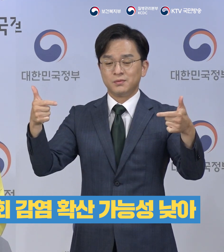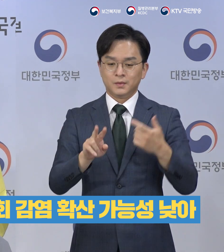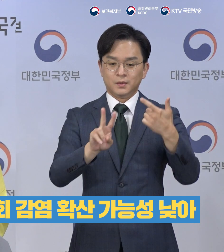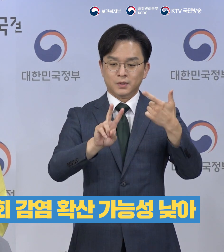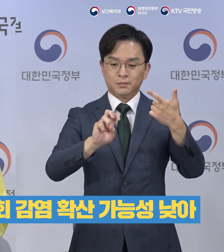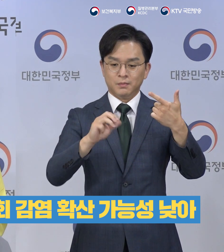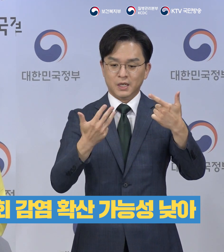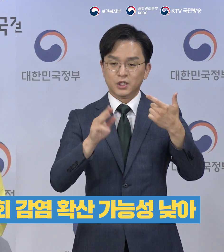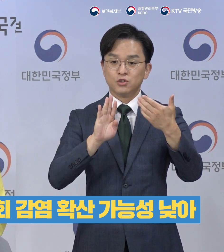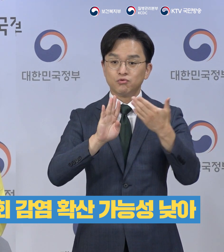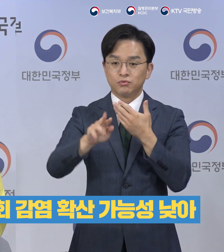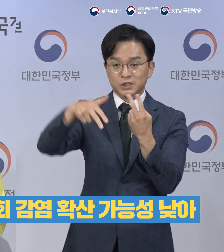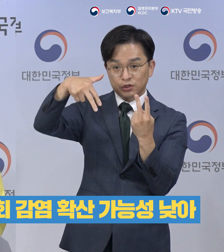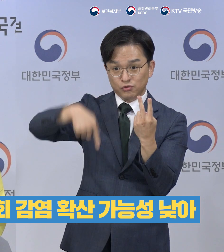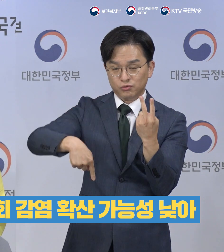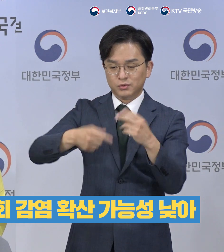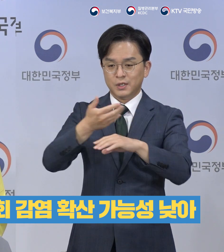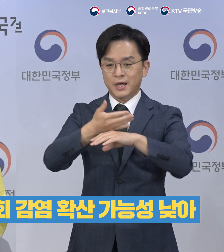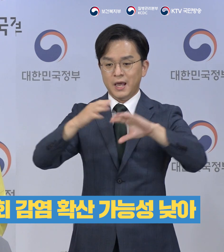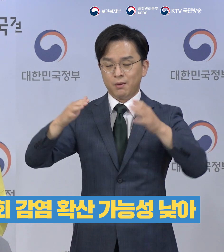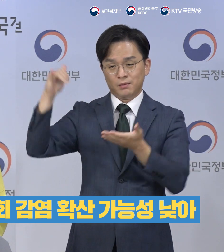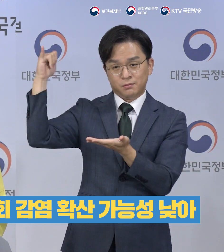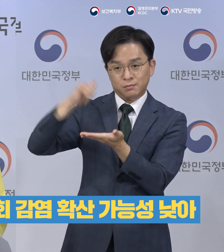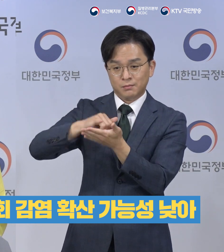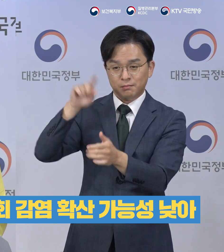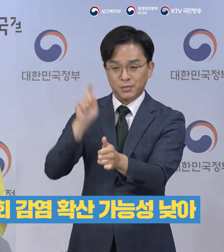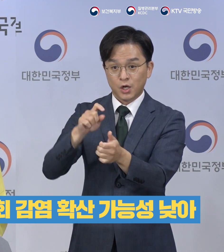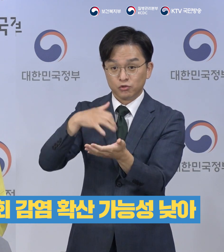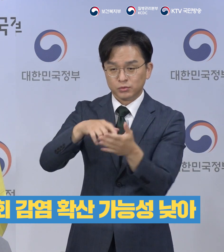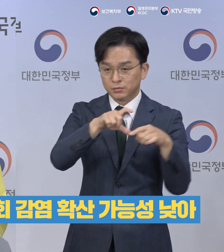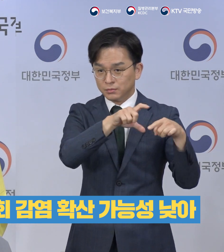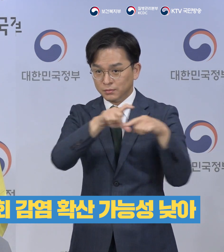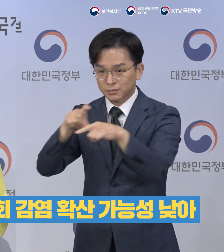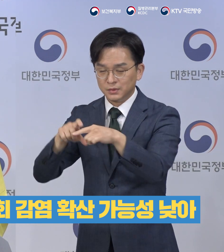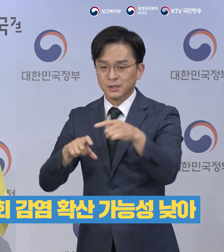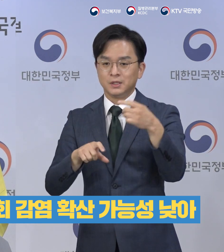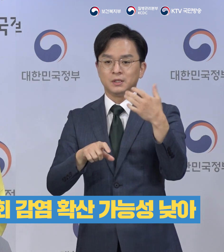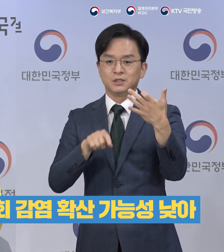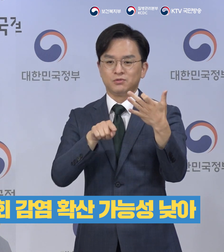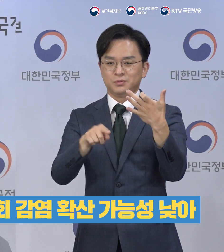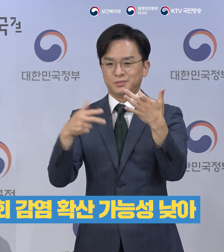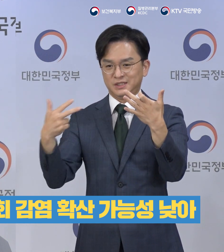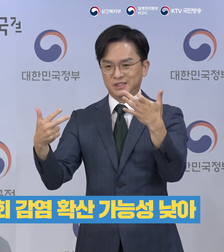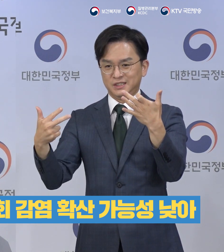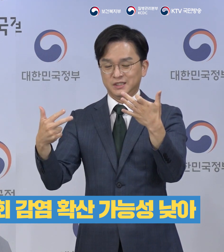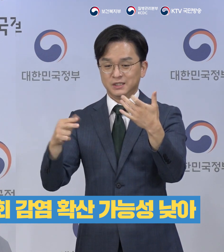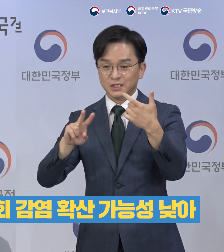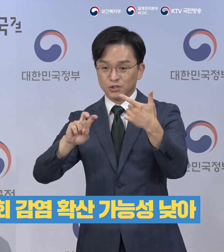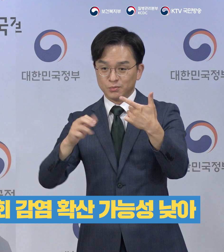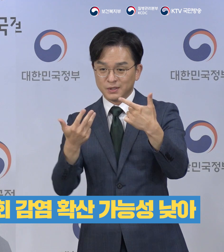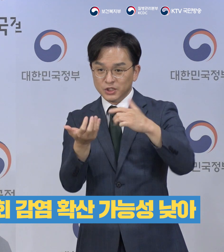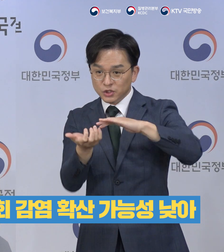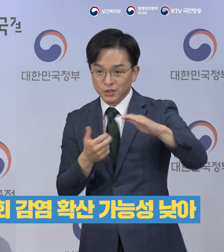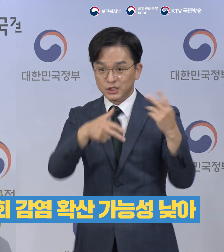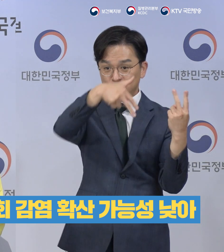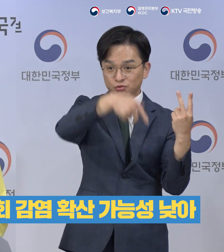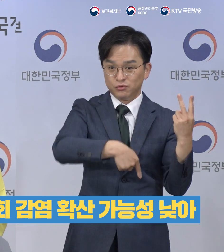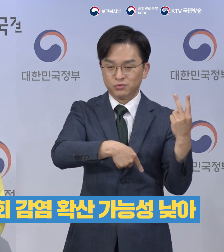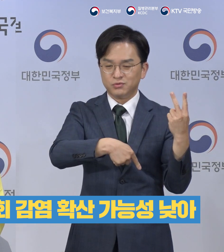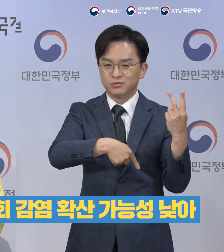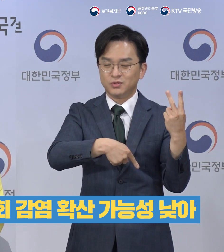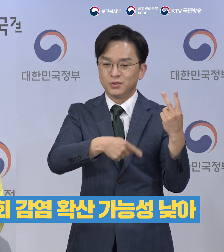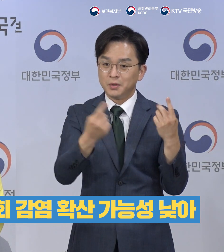양상입니다. 지난 2주간 해외 유입 1일 평균 환자 수는 19.7명으로 그전